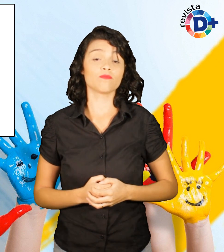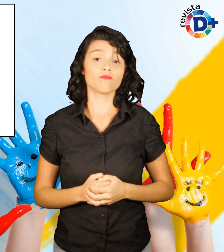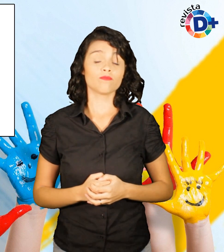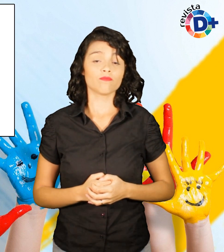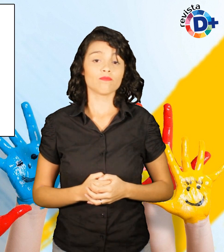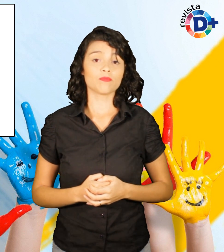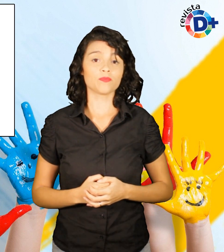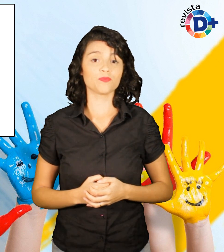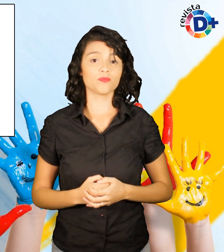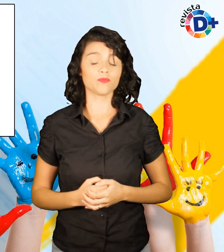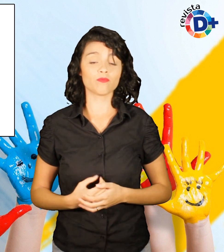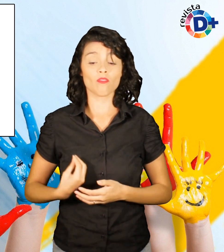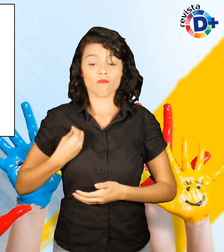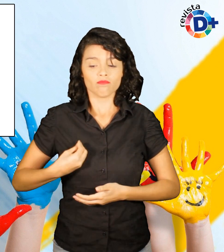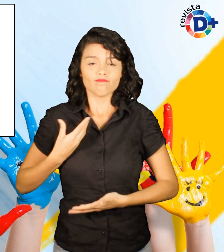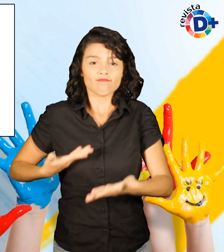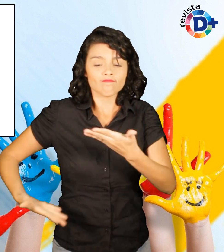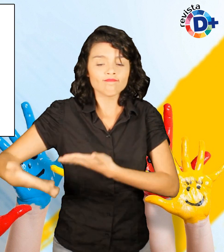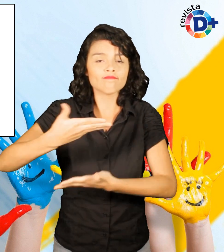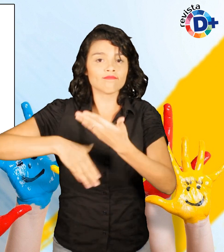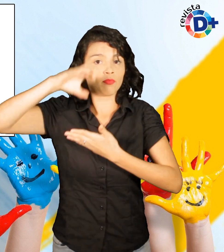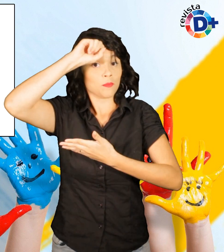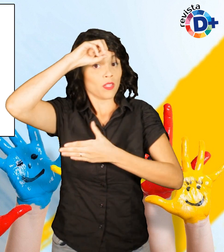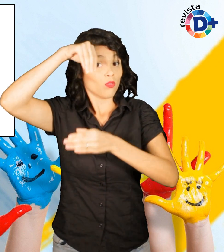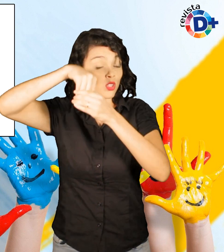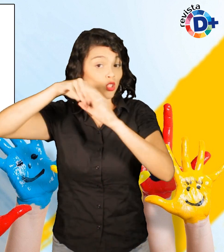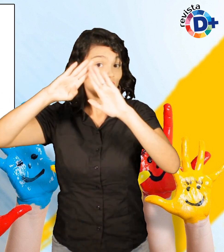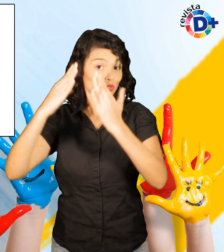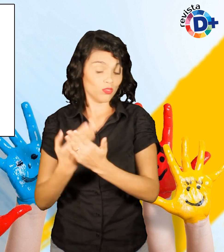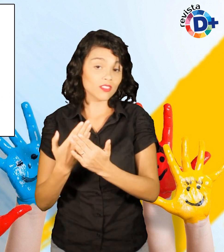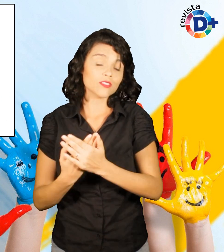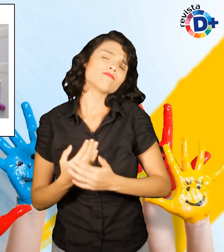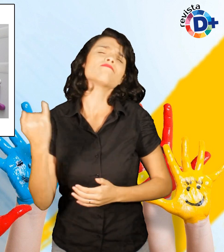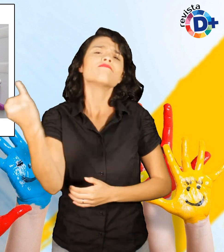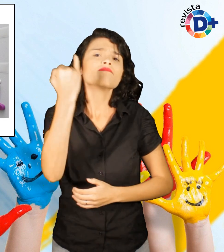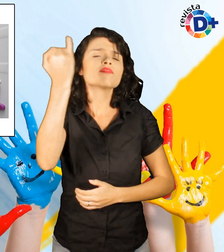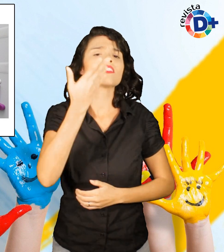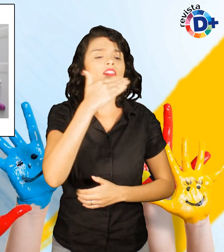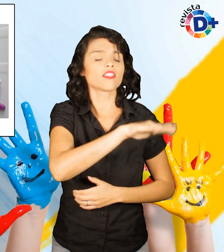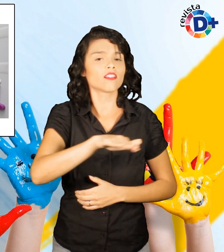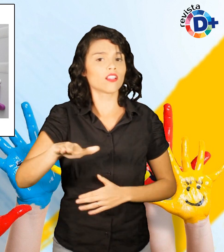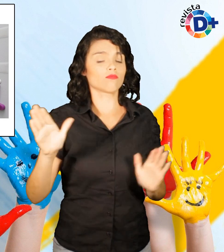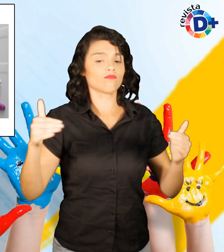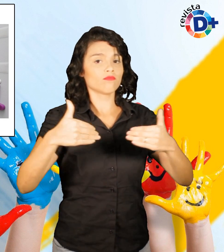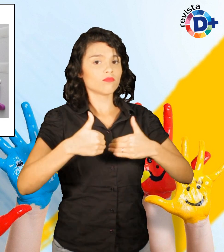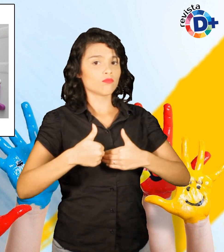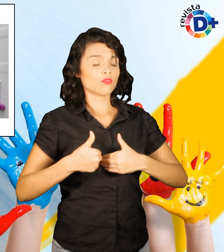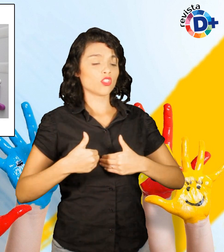Vivendo e aprendendo na escola. É importante que as crianças com autismo estudem em escolas